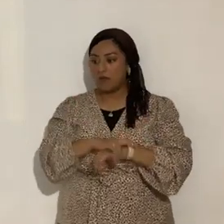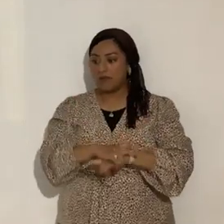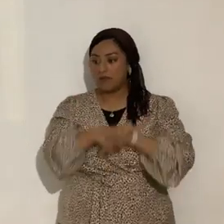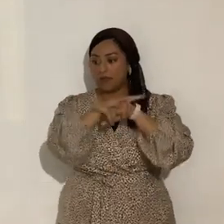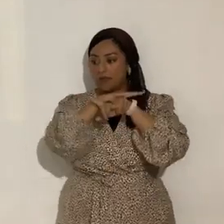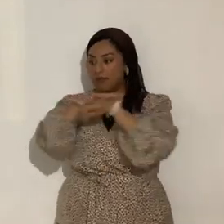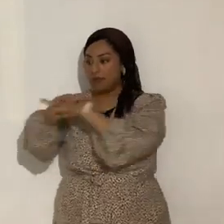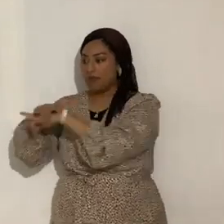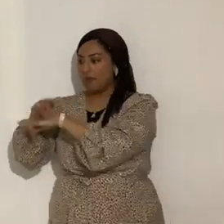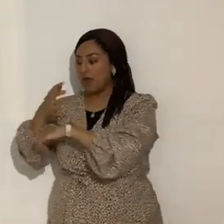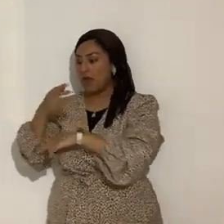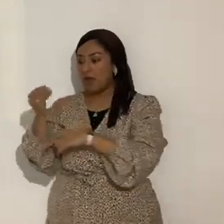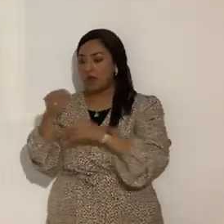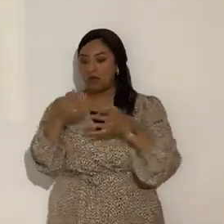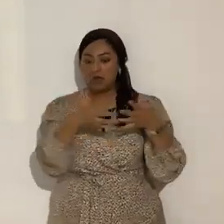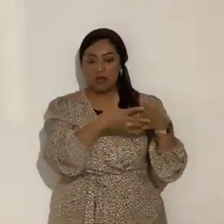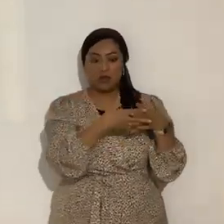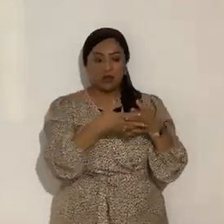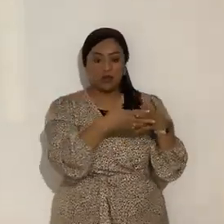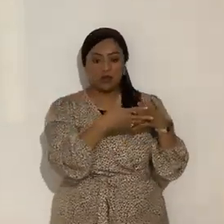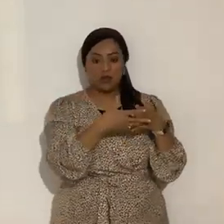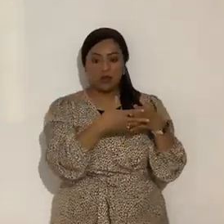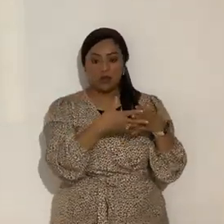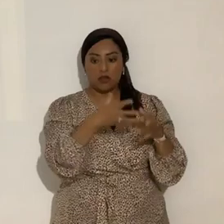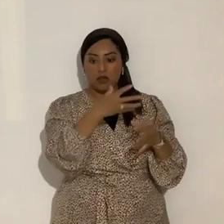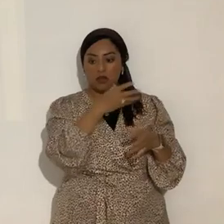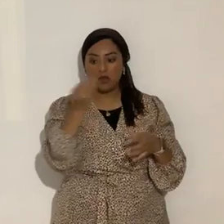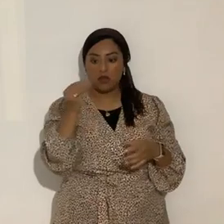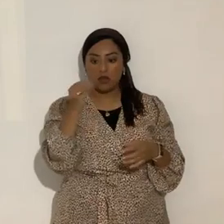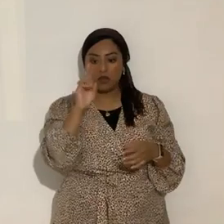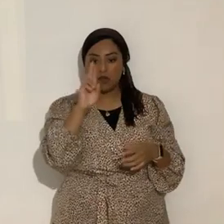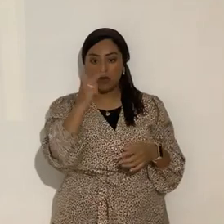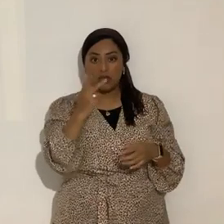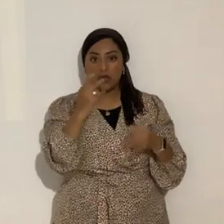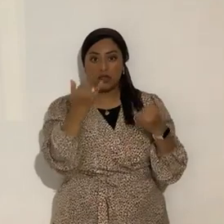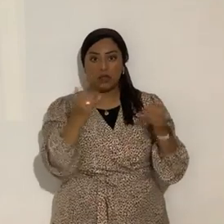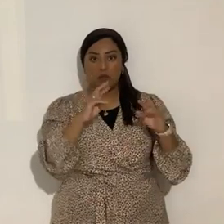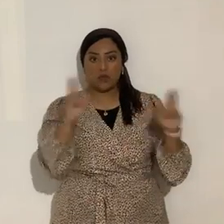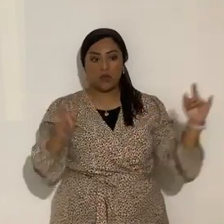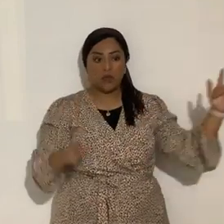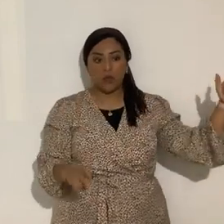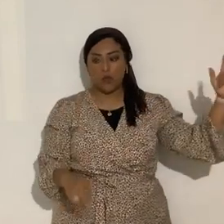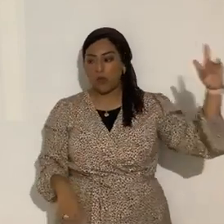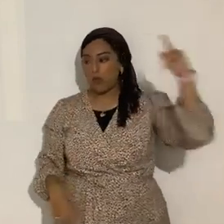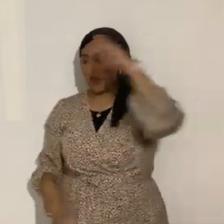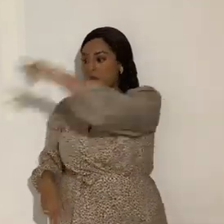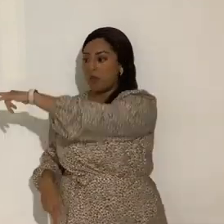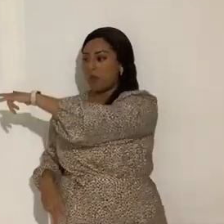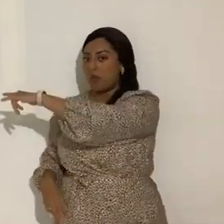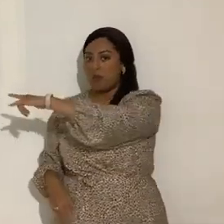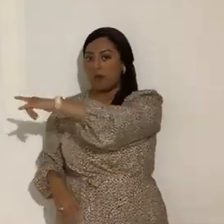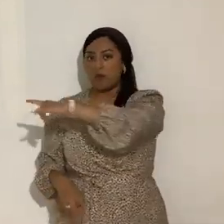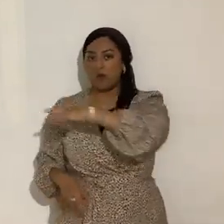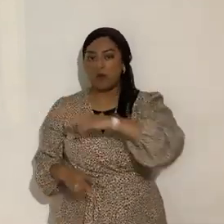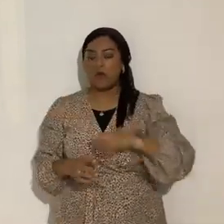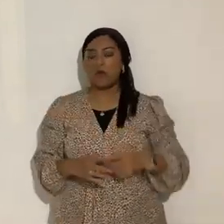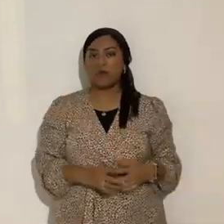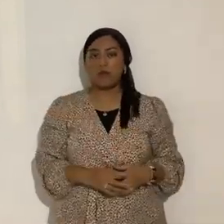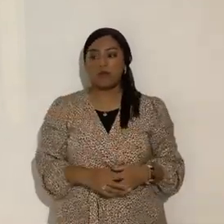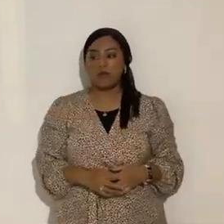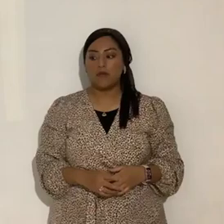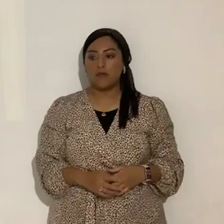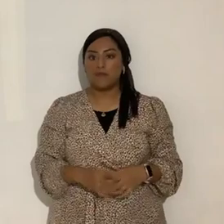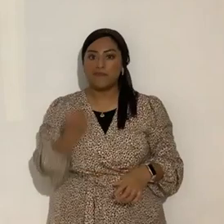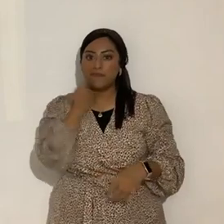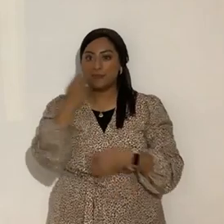y Estados Unidos e Inglaterra desplegaron aviones interceptores. O sea que ya también entró Estados Unidos, pero sobre todo ya también entró Inglaterra